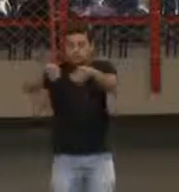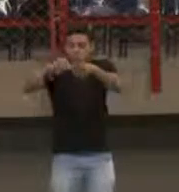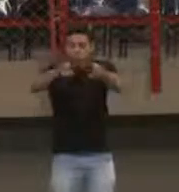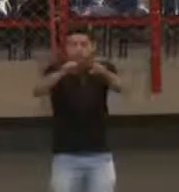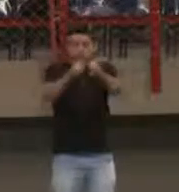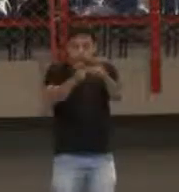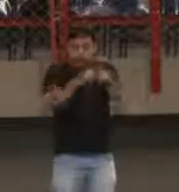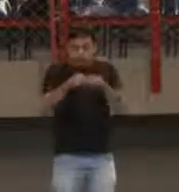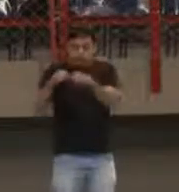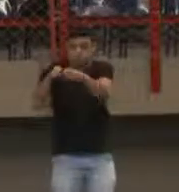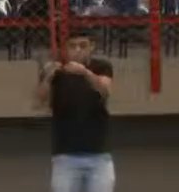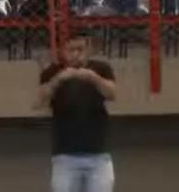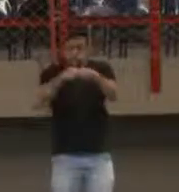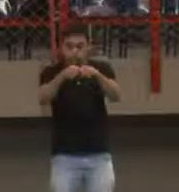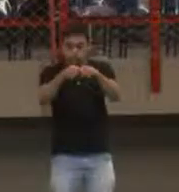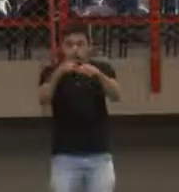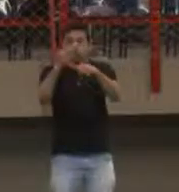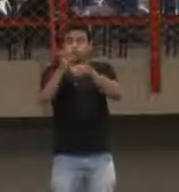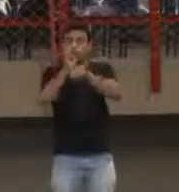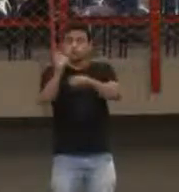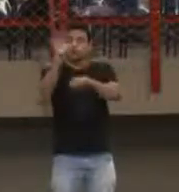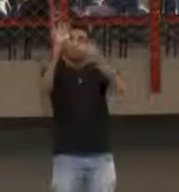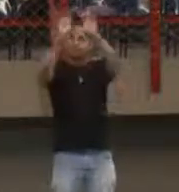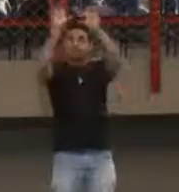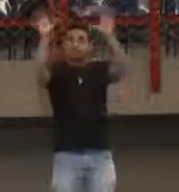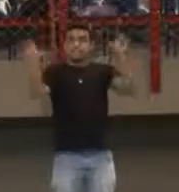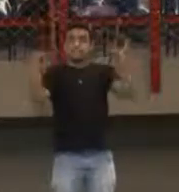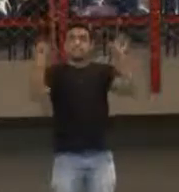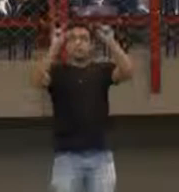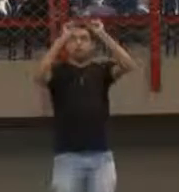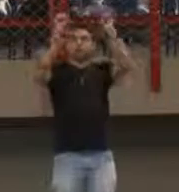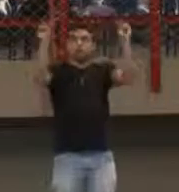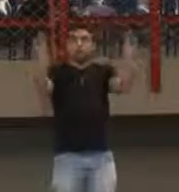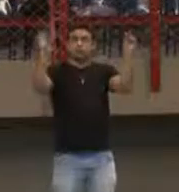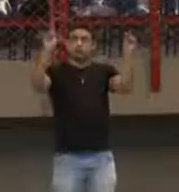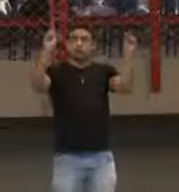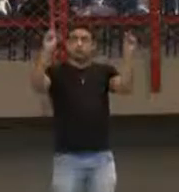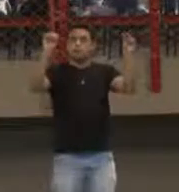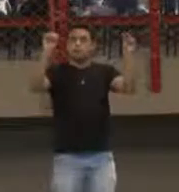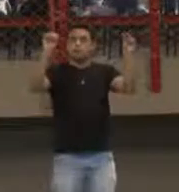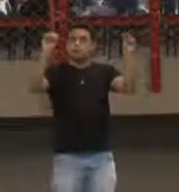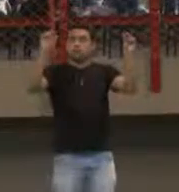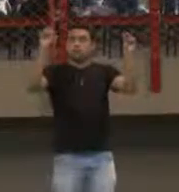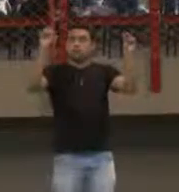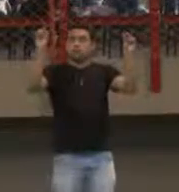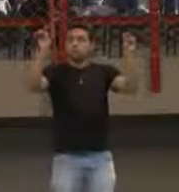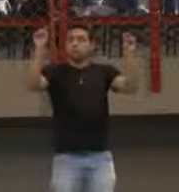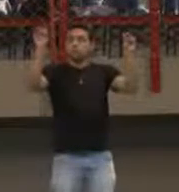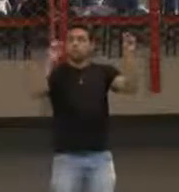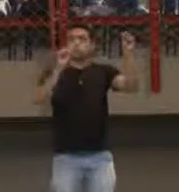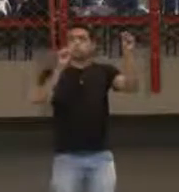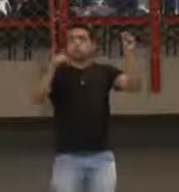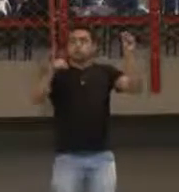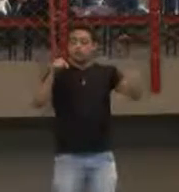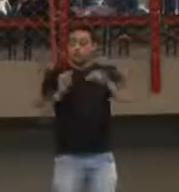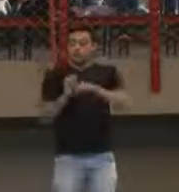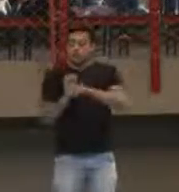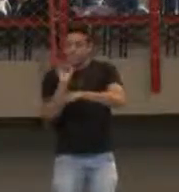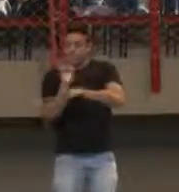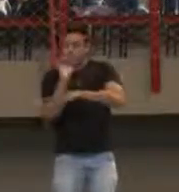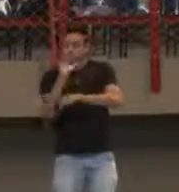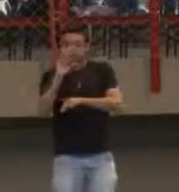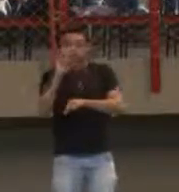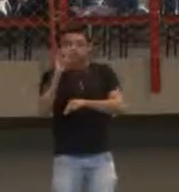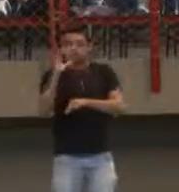a destruir a camada de ozônio. Só que não libera CFC. Esse CFC é um gás que normalmente é utilizado